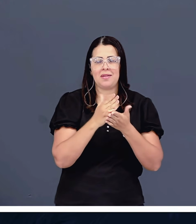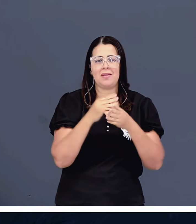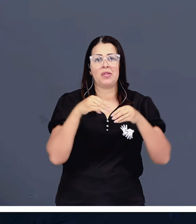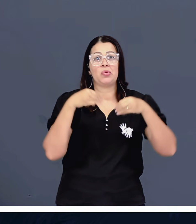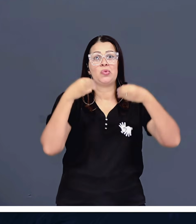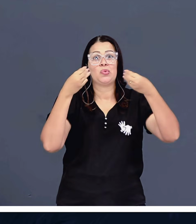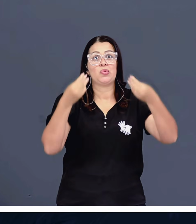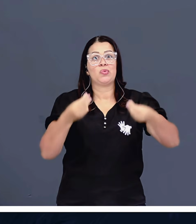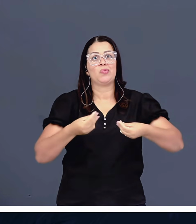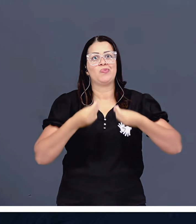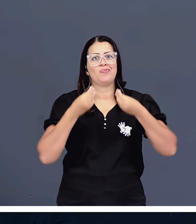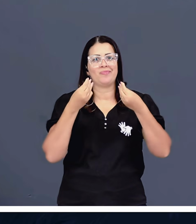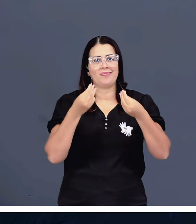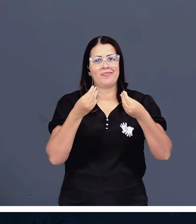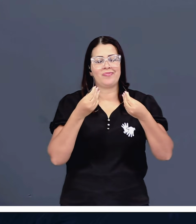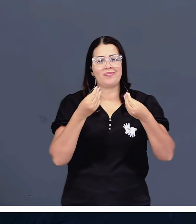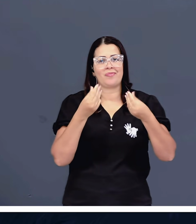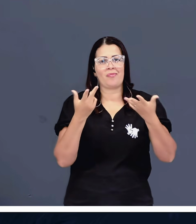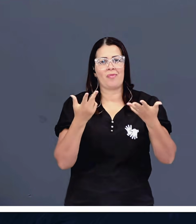condicionando